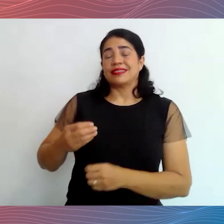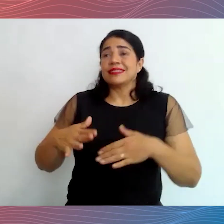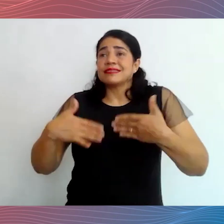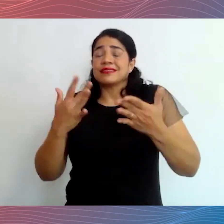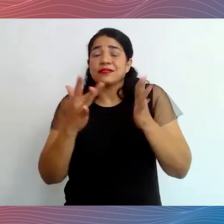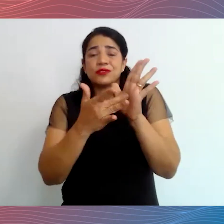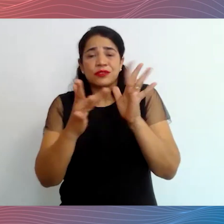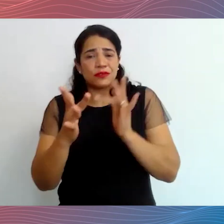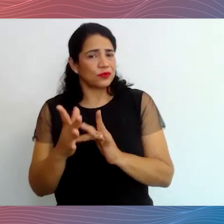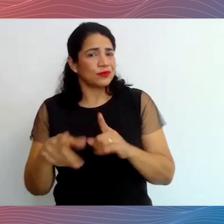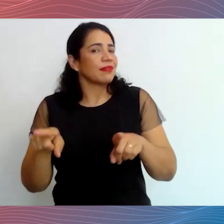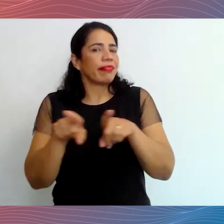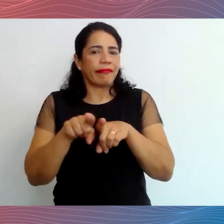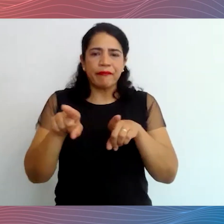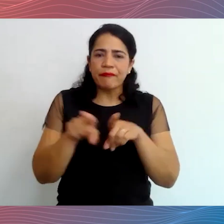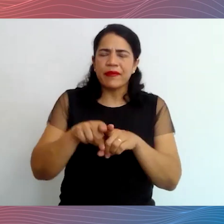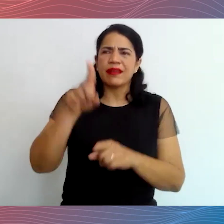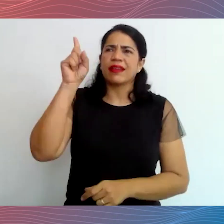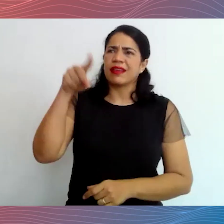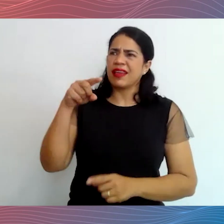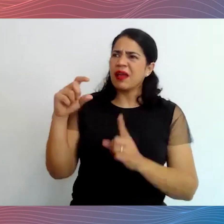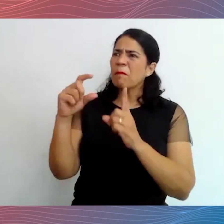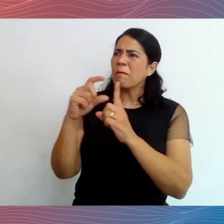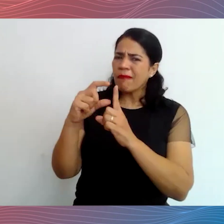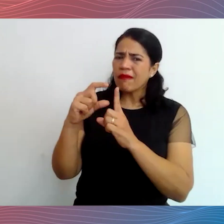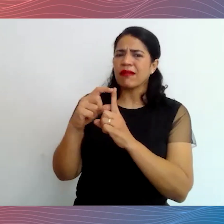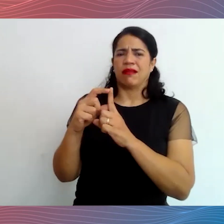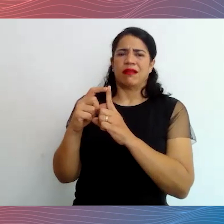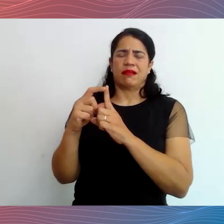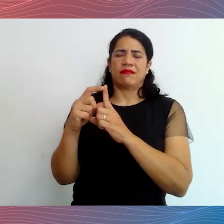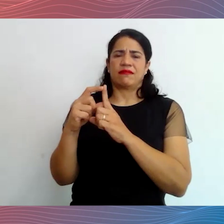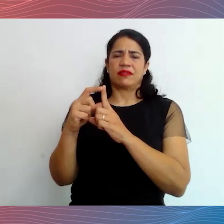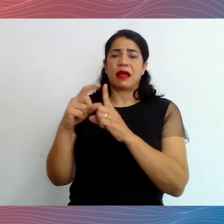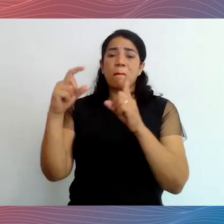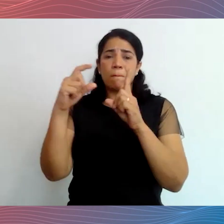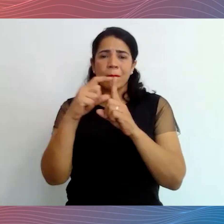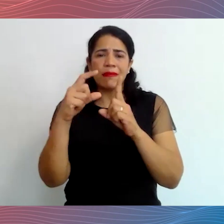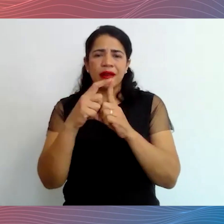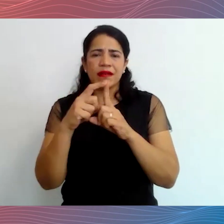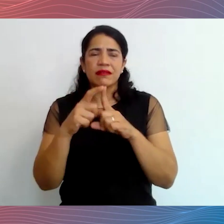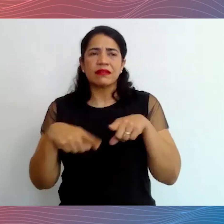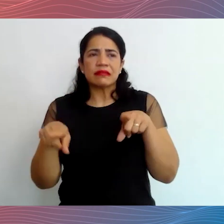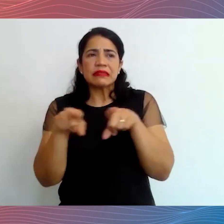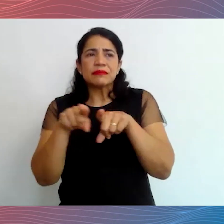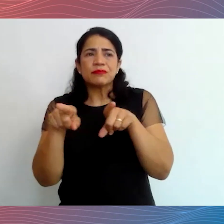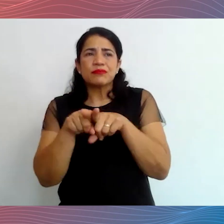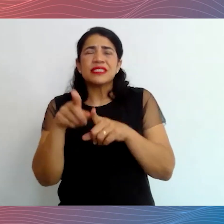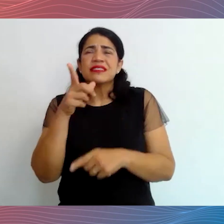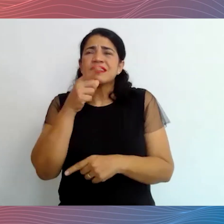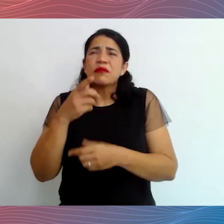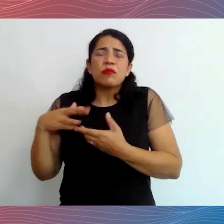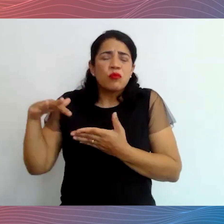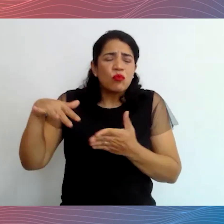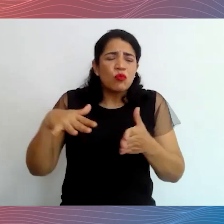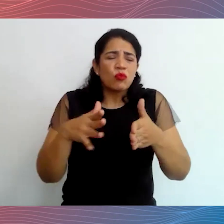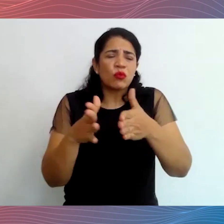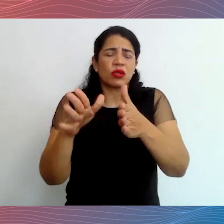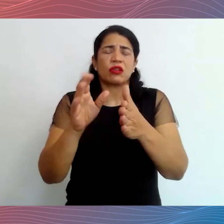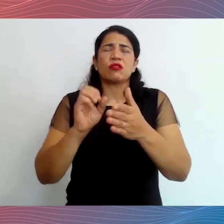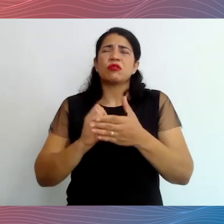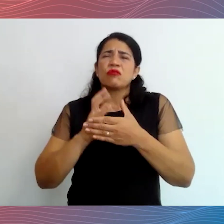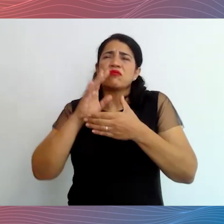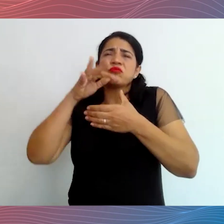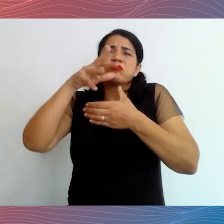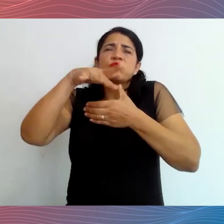E a palavra, irmãos, é o veículo. A palavra, irmãos, é esse rio que flui até você, trazendo o próprio Deus